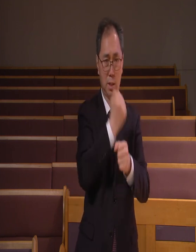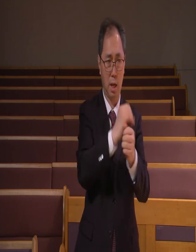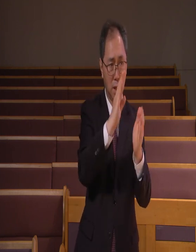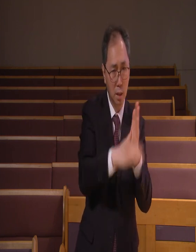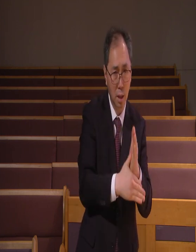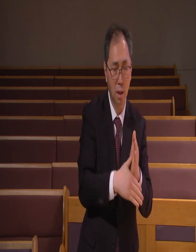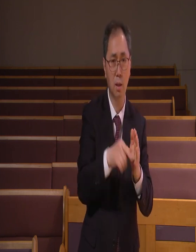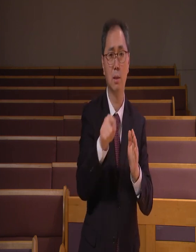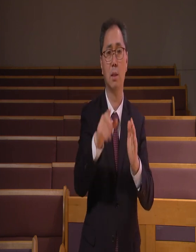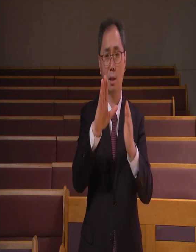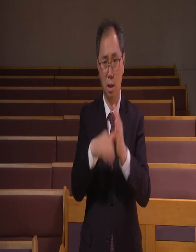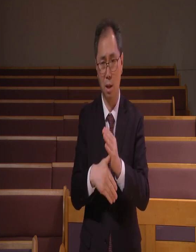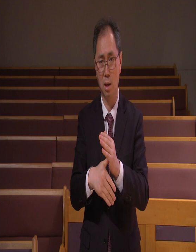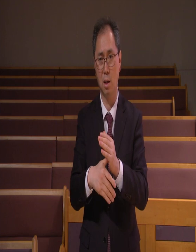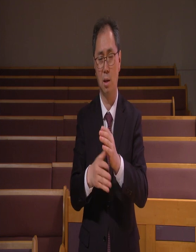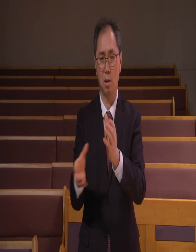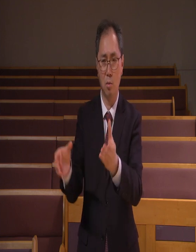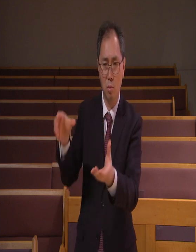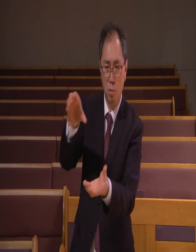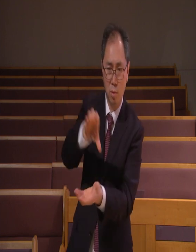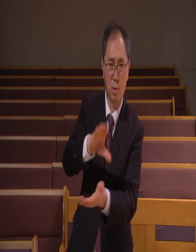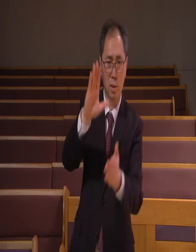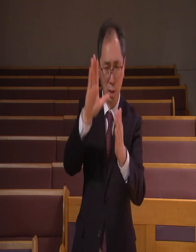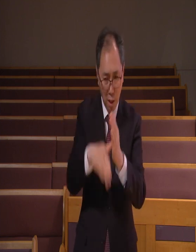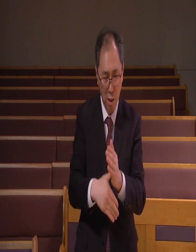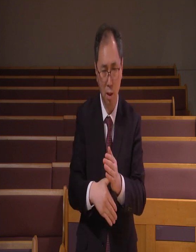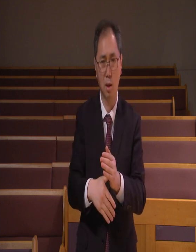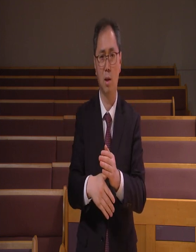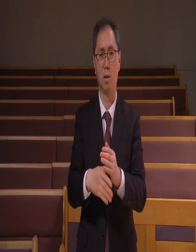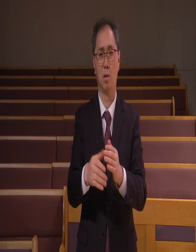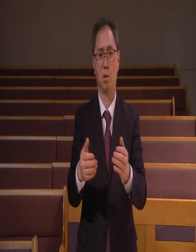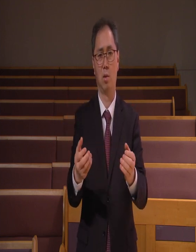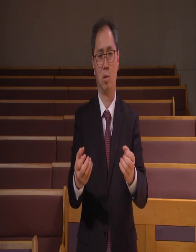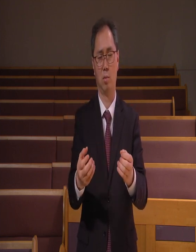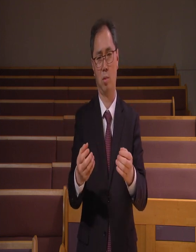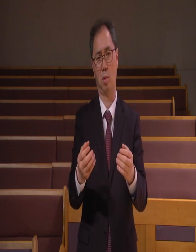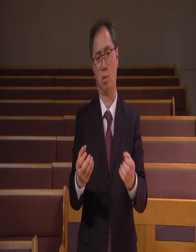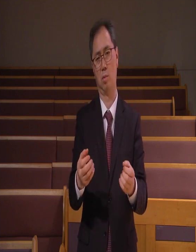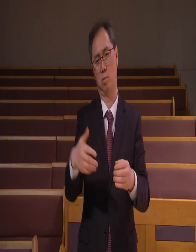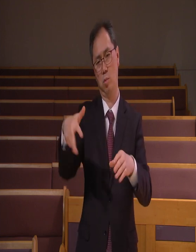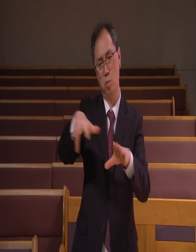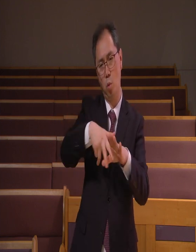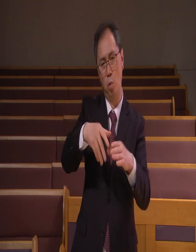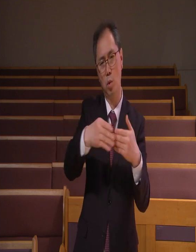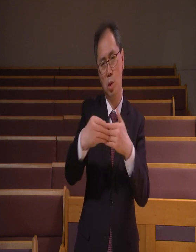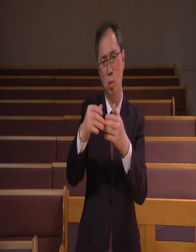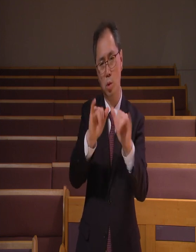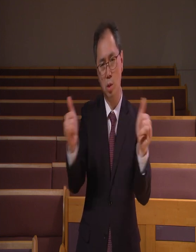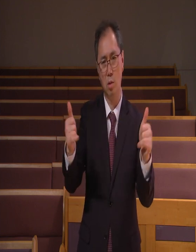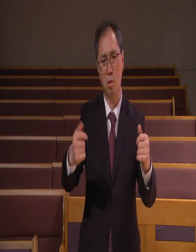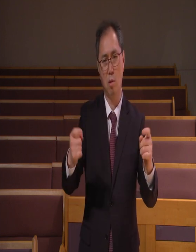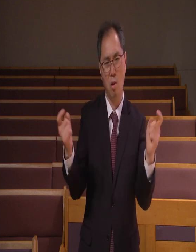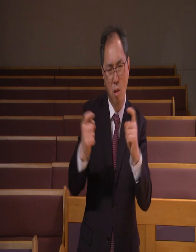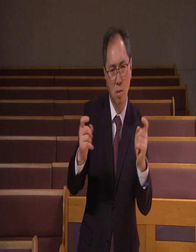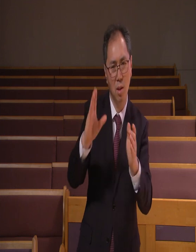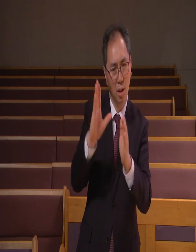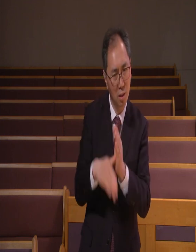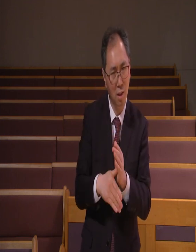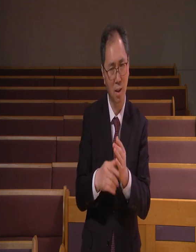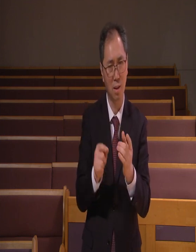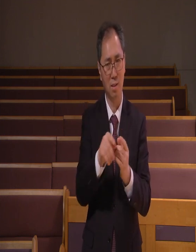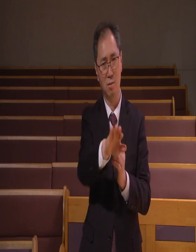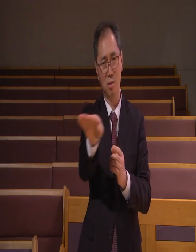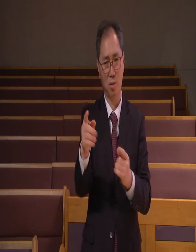양육합을 깨뜨렸던 그때에 종교 지도자들과 논쟁할 그때에